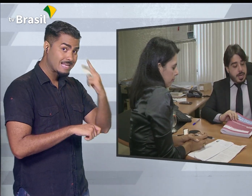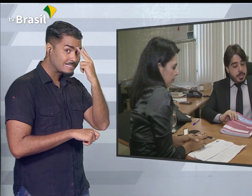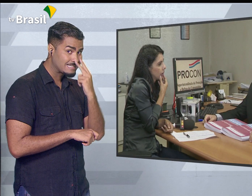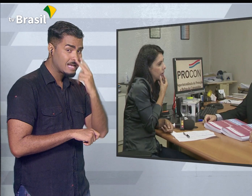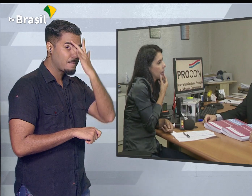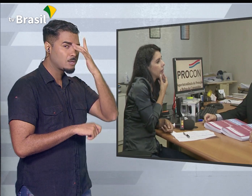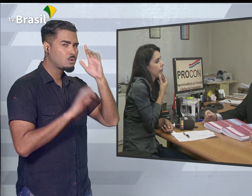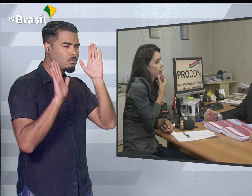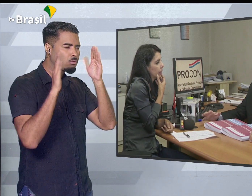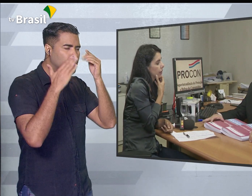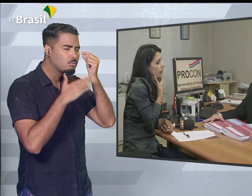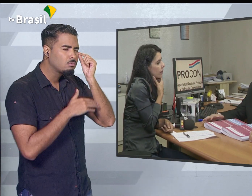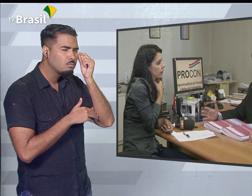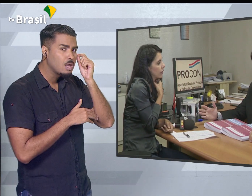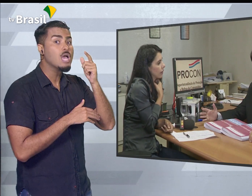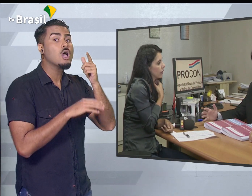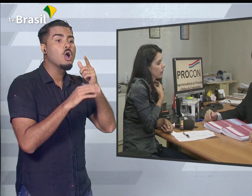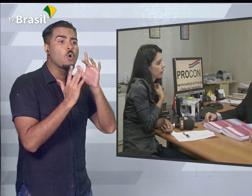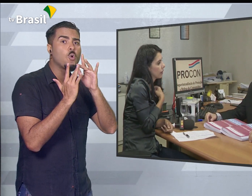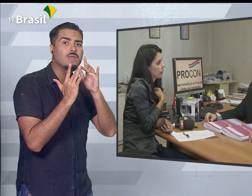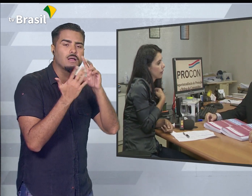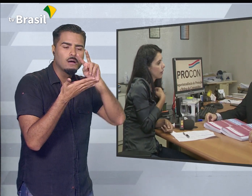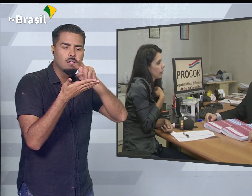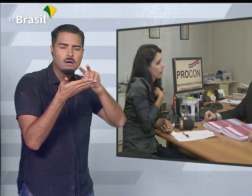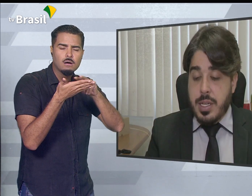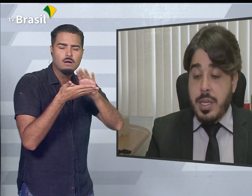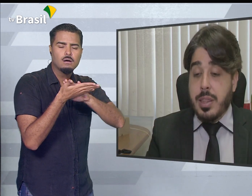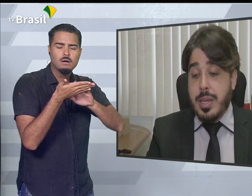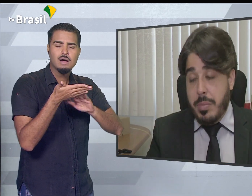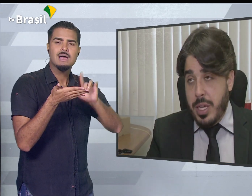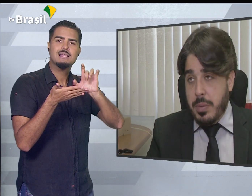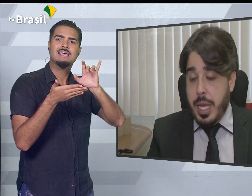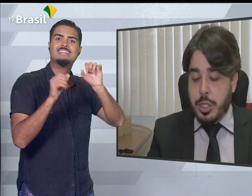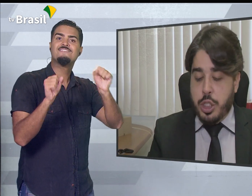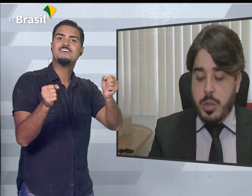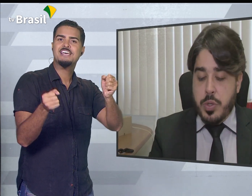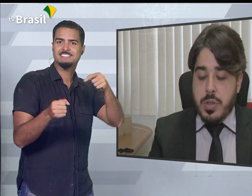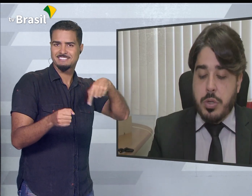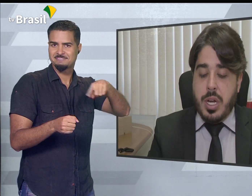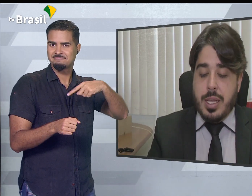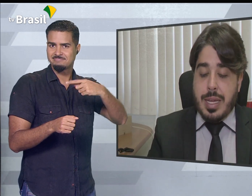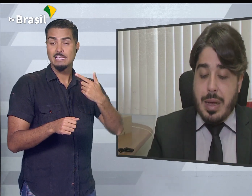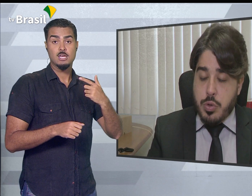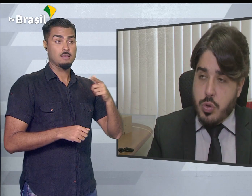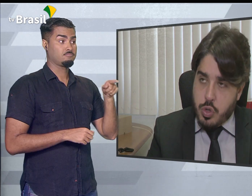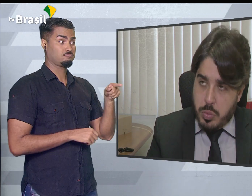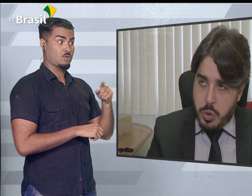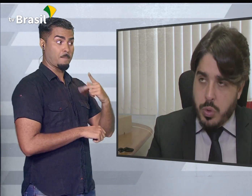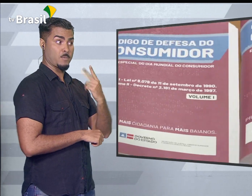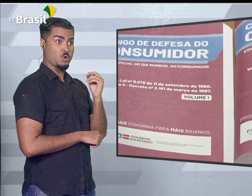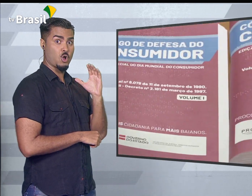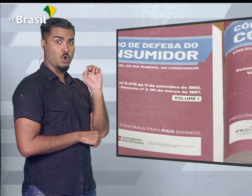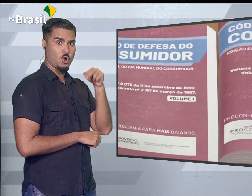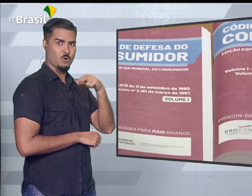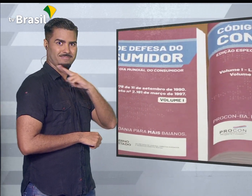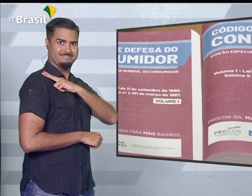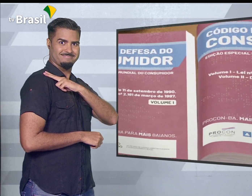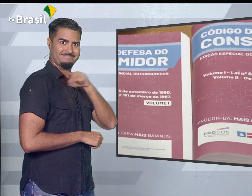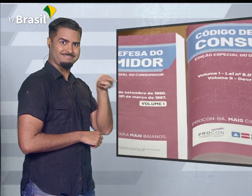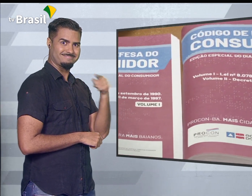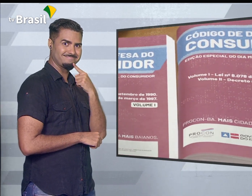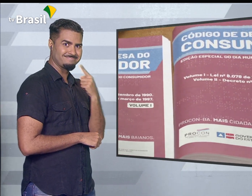visão o acesso à lei que trata dos direitos de defesa do consumidor. Para o superintendente do Procon, a iniciativa é uma forma